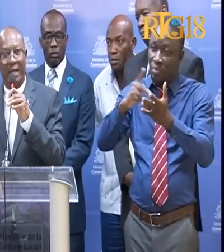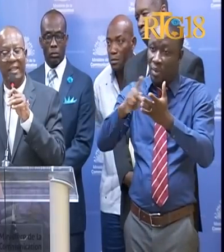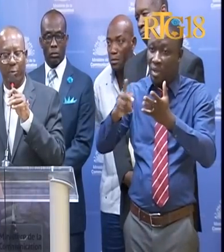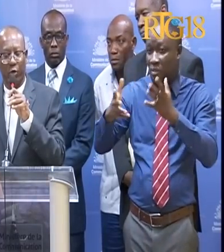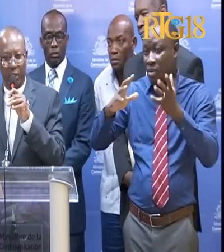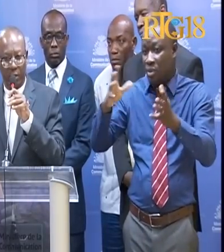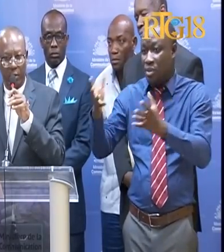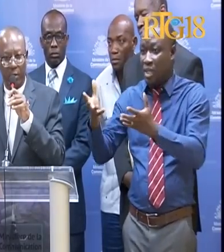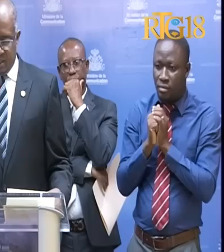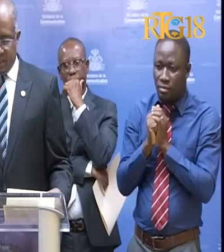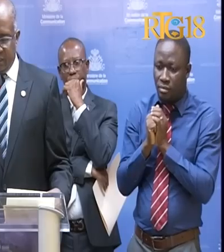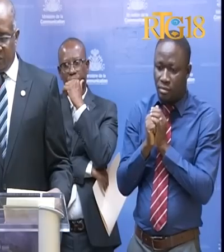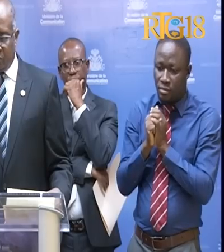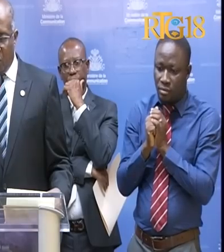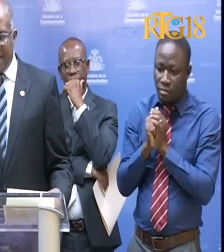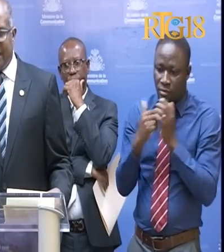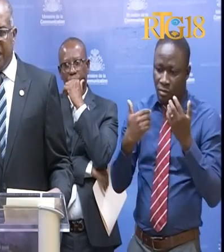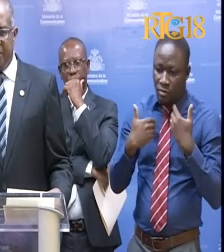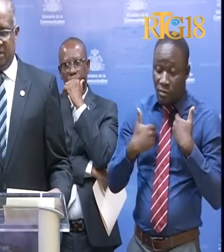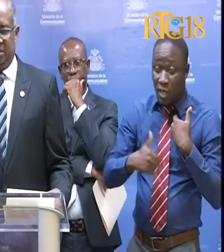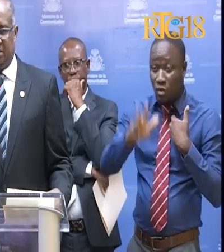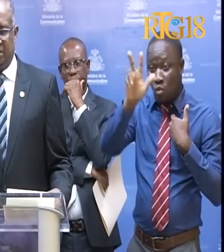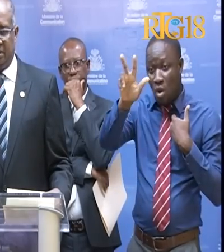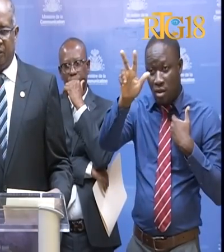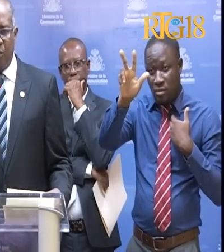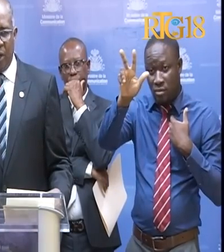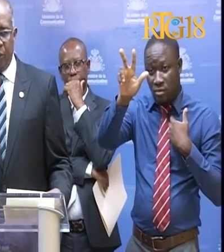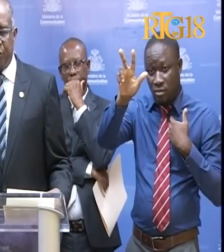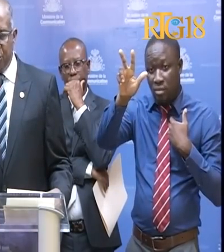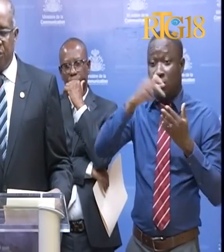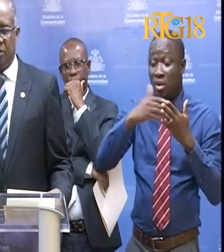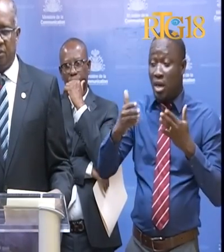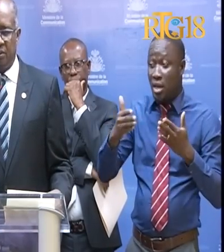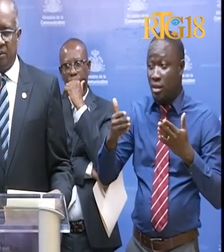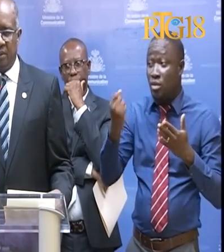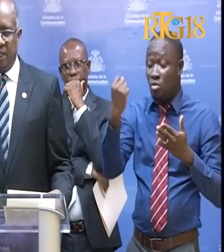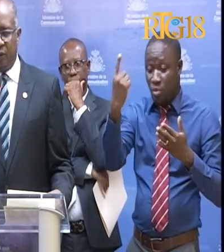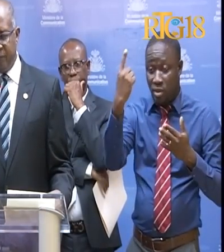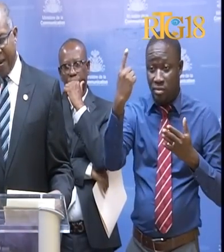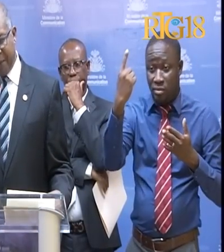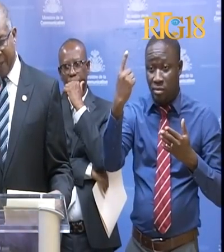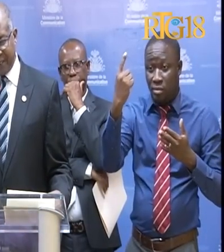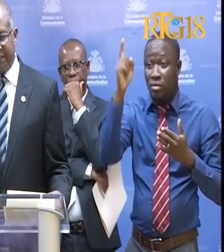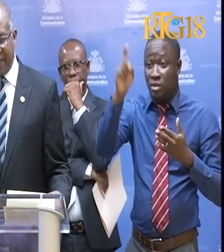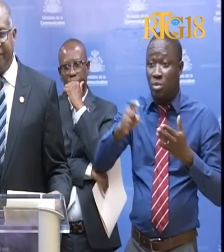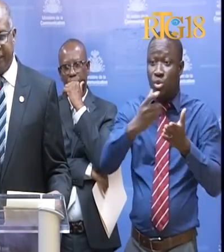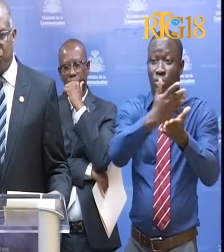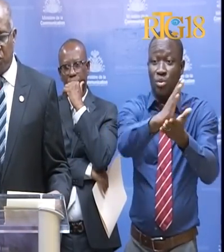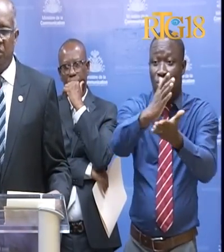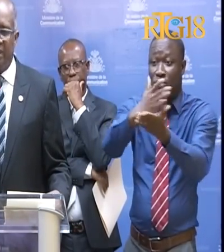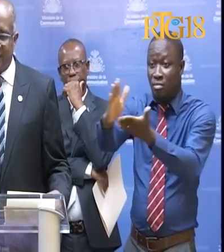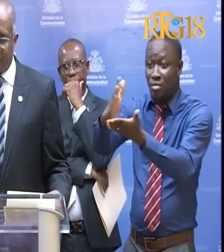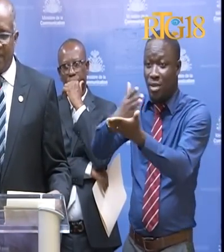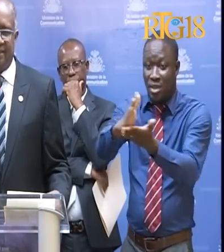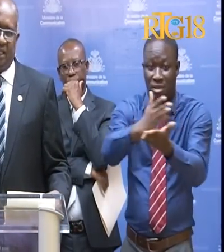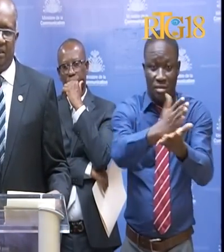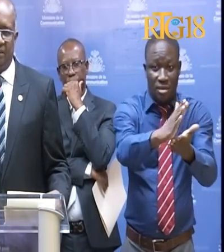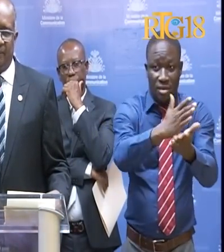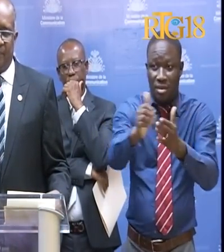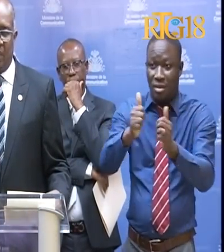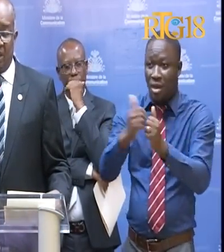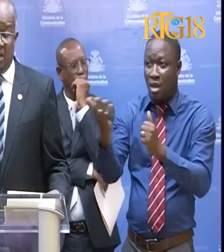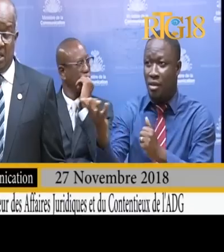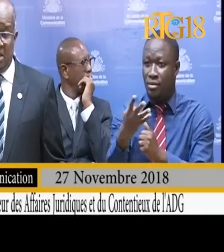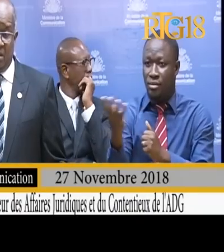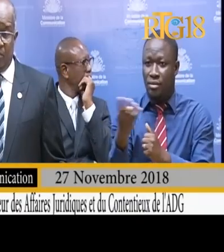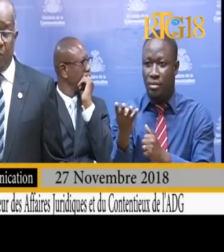fonction de ça qui verklimentos websites d'ailleurs trois éléments que nous avons我 tenu et que moi dont nous avons partagé partagé avec nous avec nous nan sakpasyal.